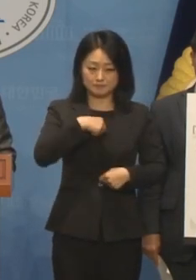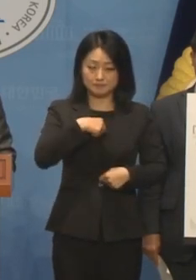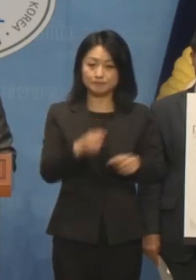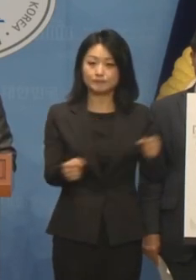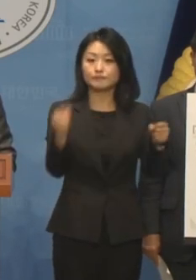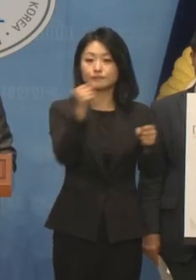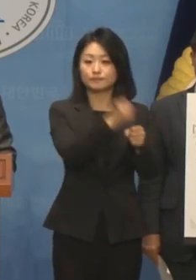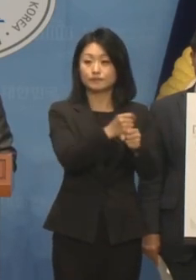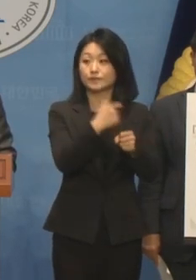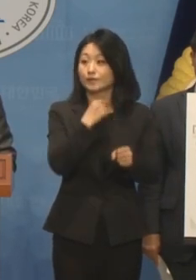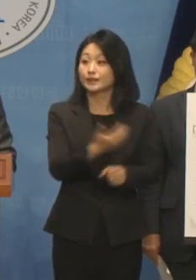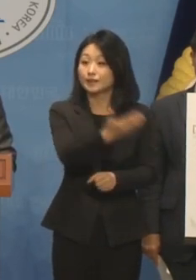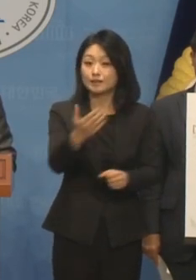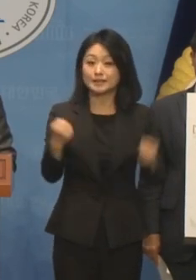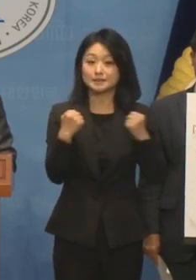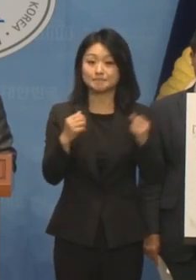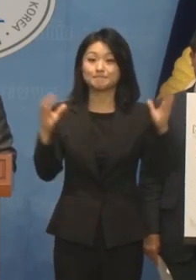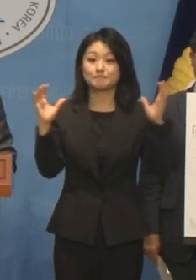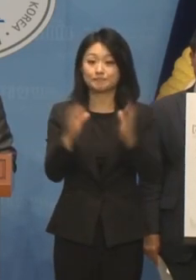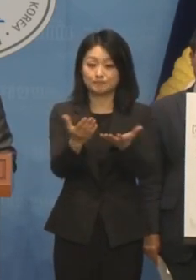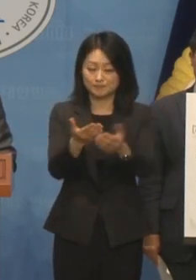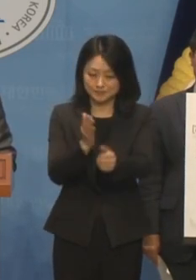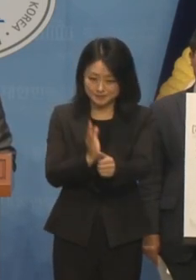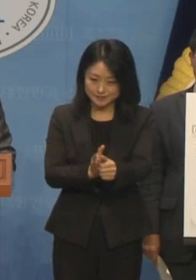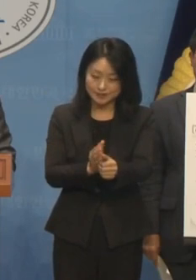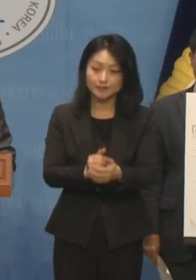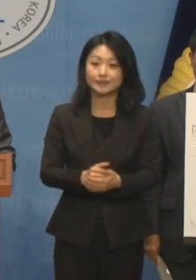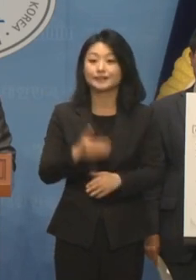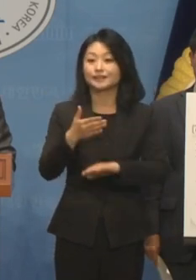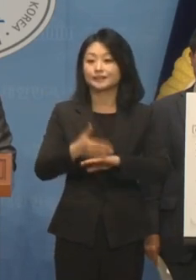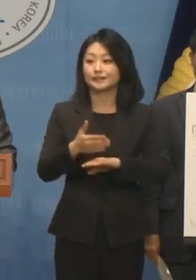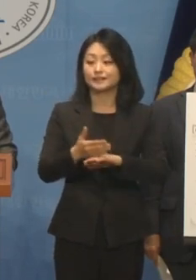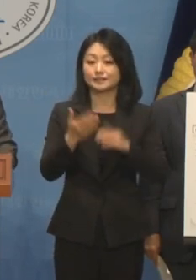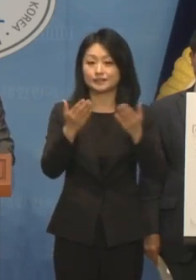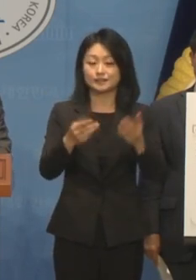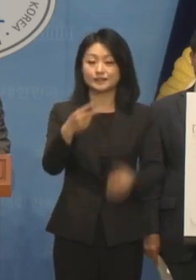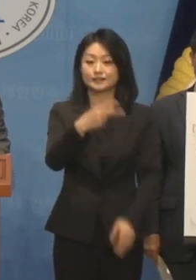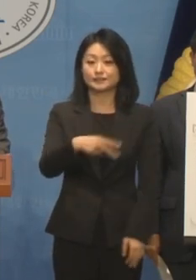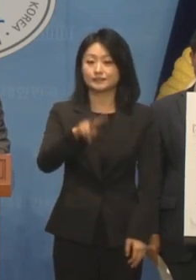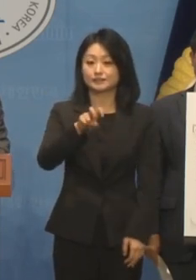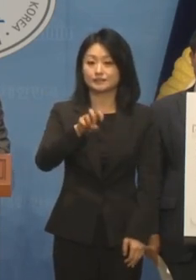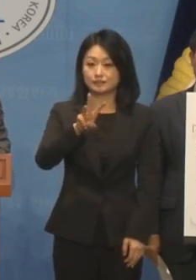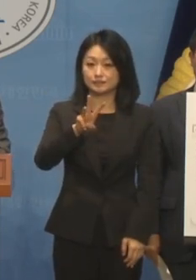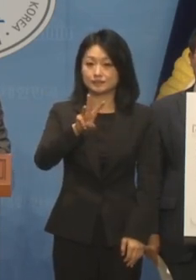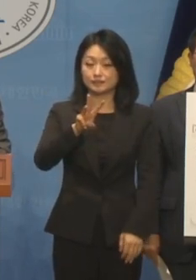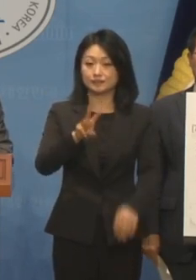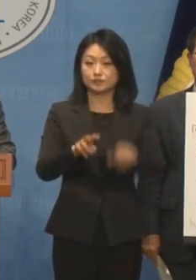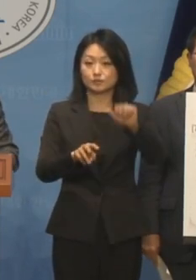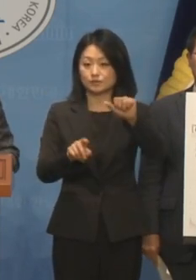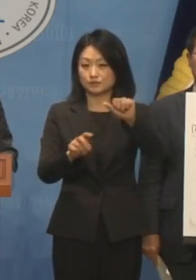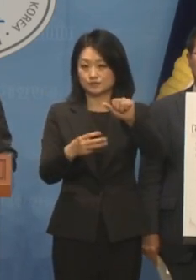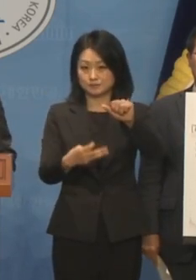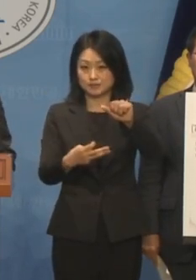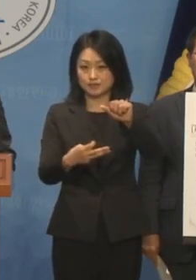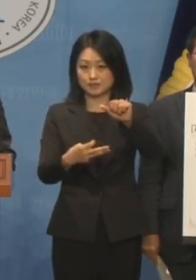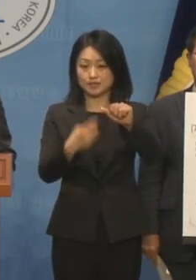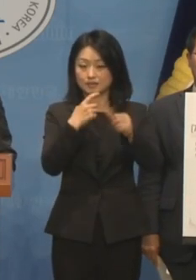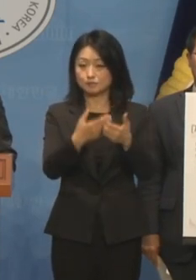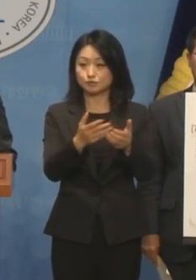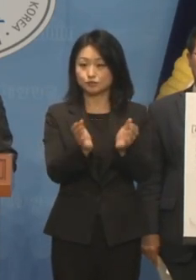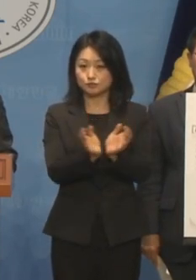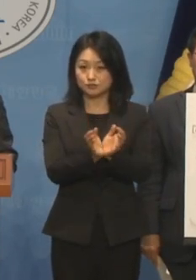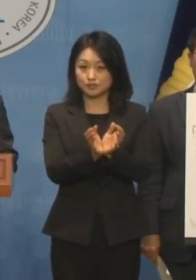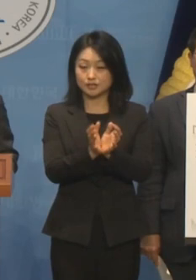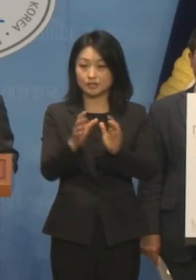되살리겠습니다. 함께 힘 모아 주십시오. 고맙습니다. 2023년 5월 13일